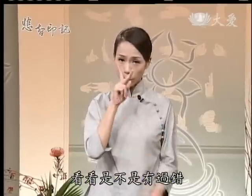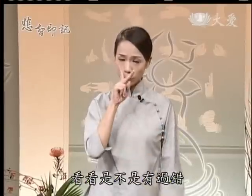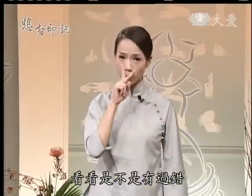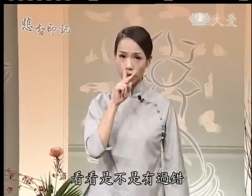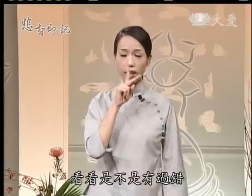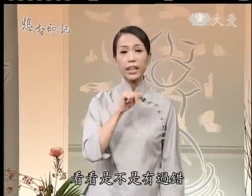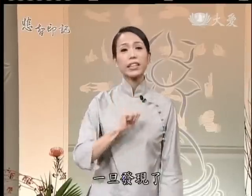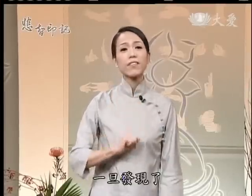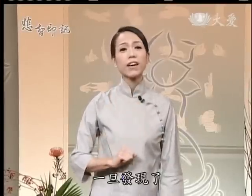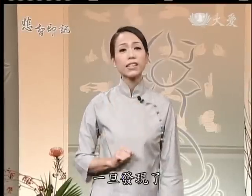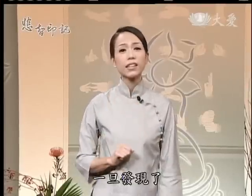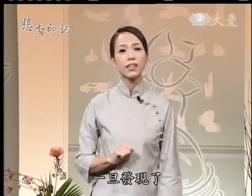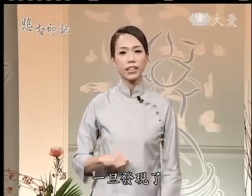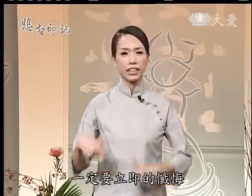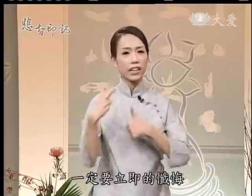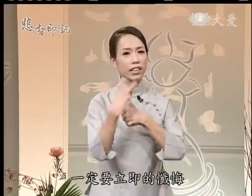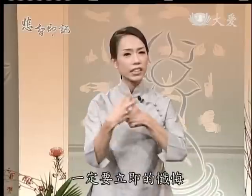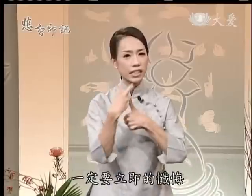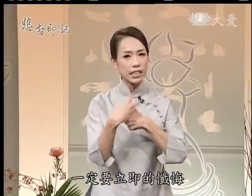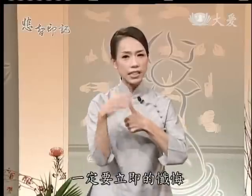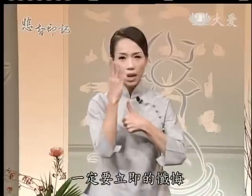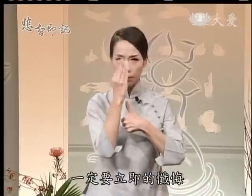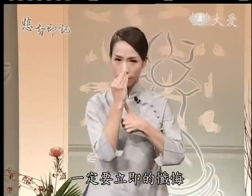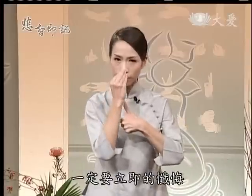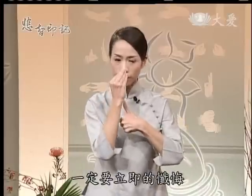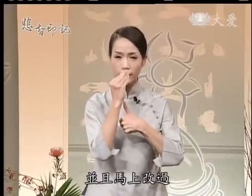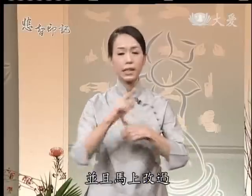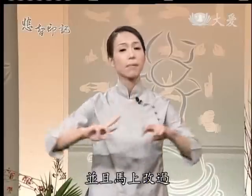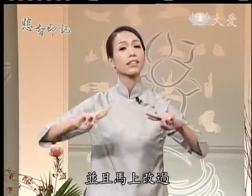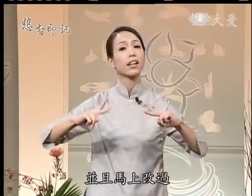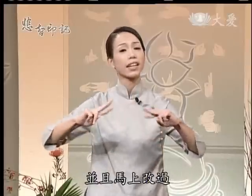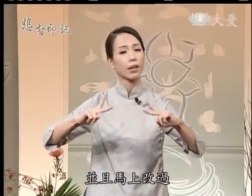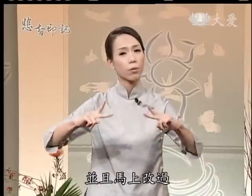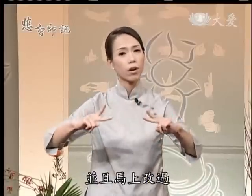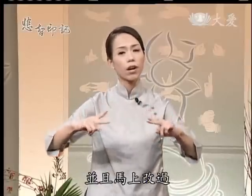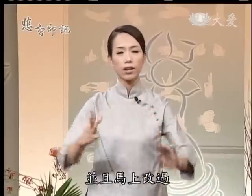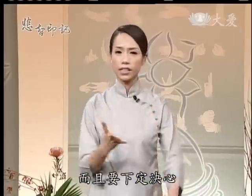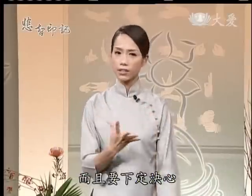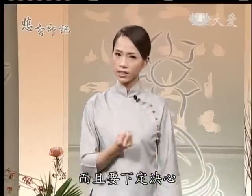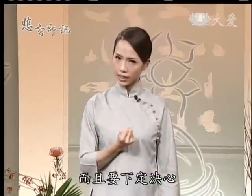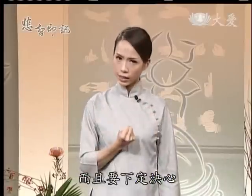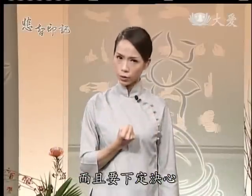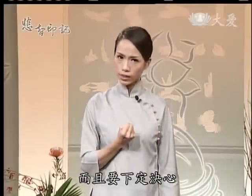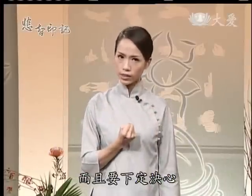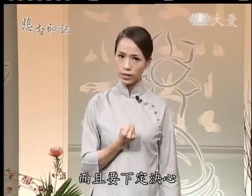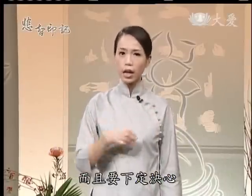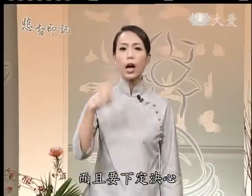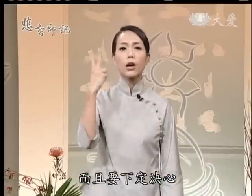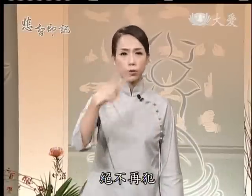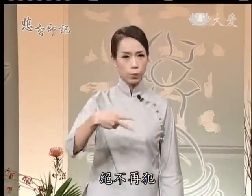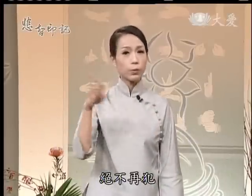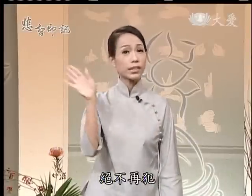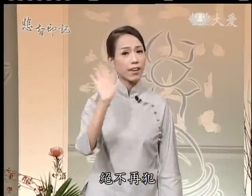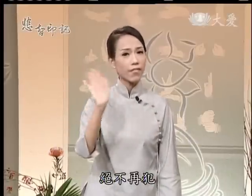过错，一旦发现了，一定要立即的忏悔，并且马上改过，而且要下定决心绝不再